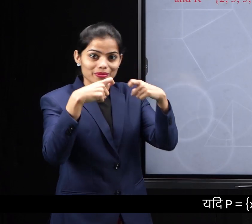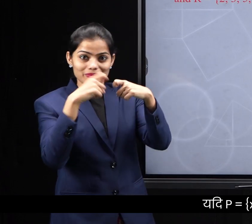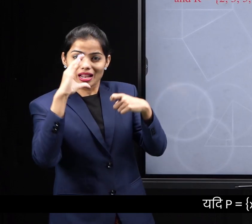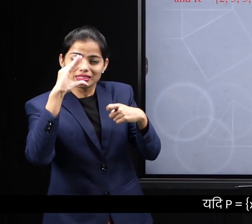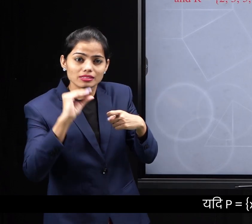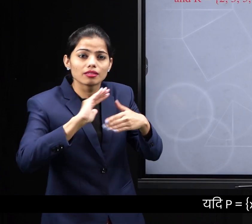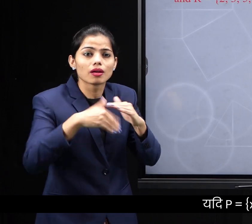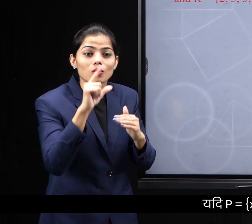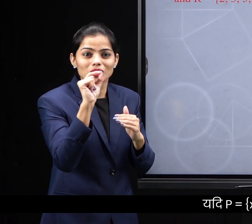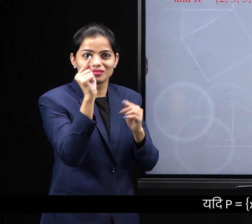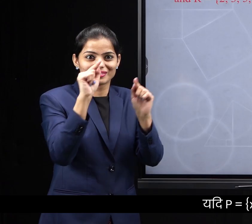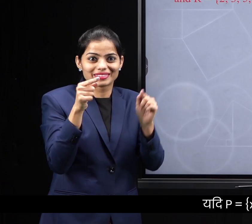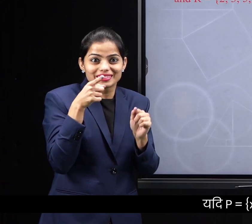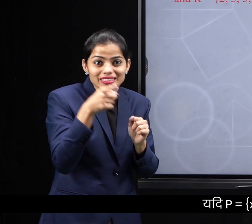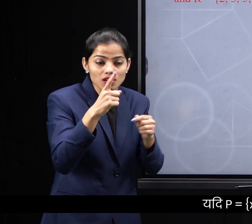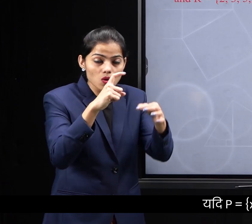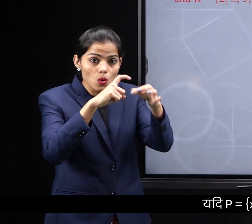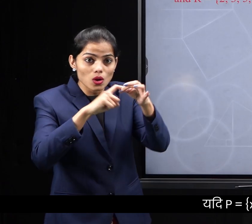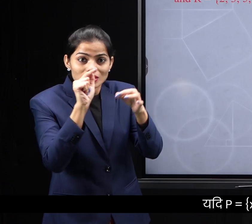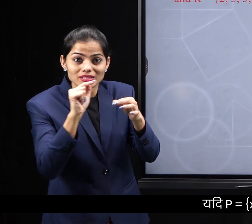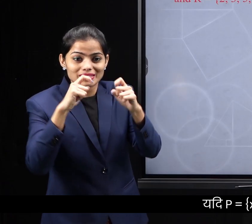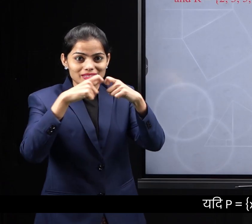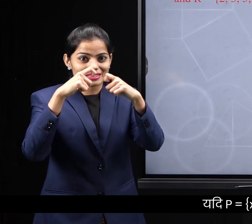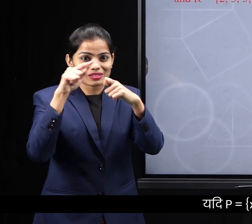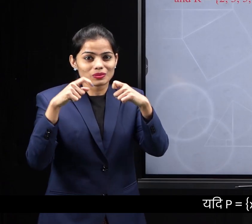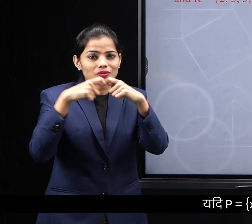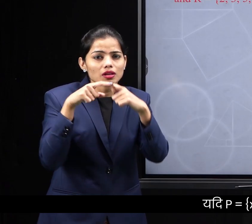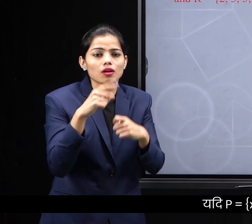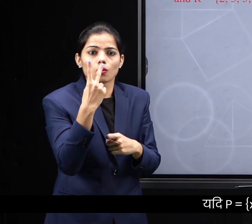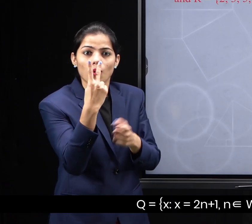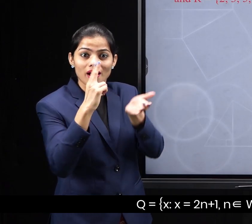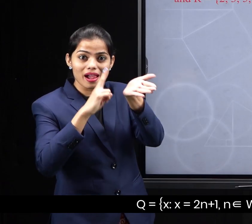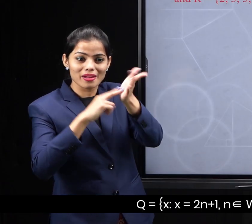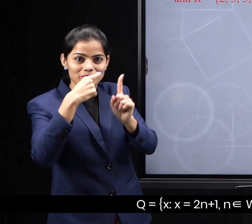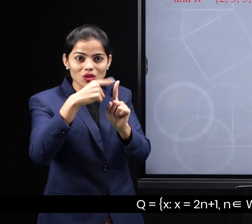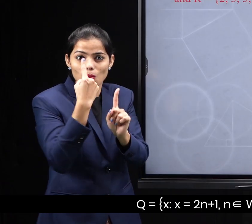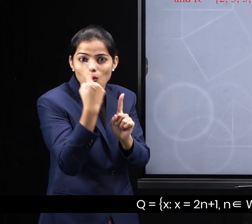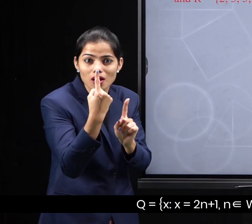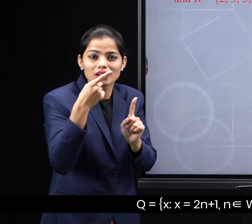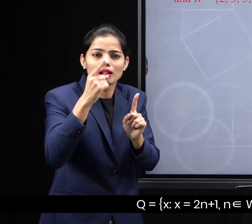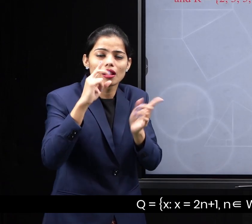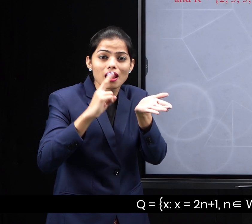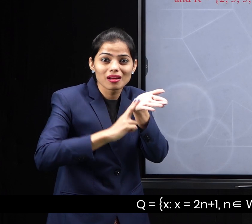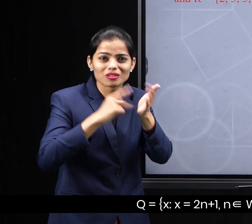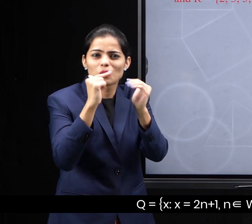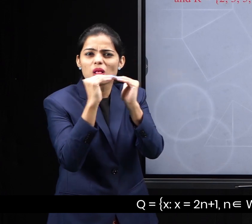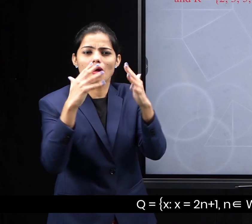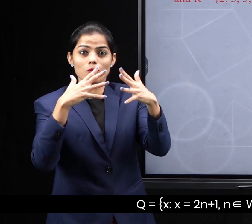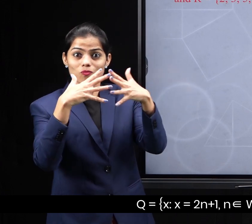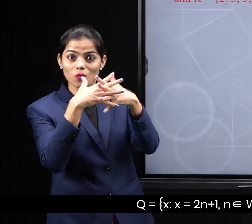और 0 less than X less than 10, Q is equals to X semicolon X